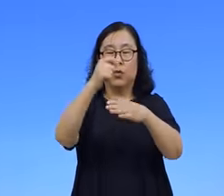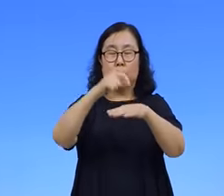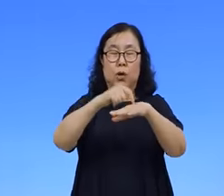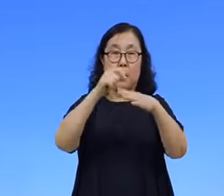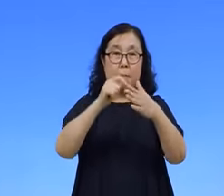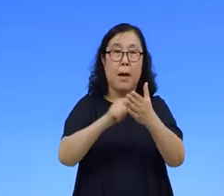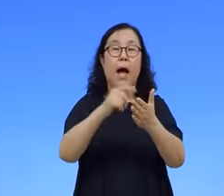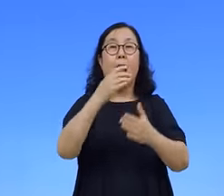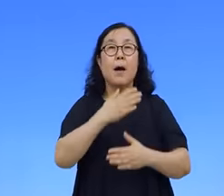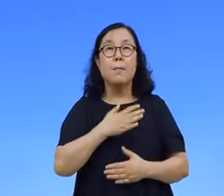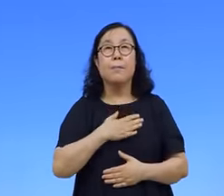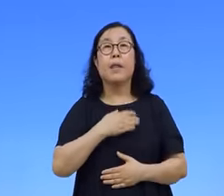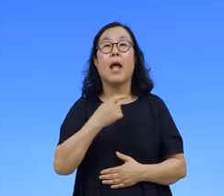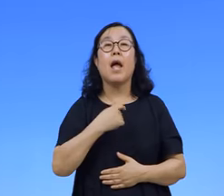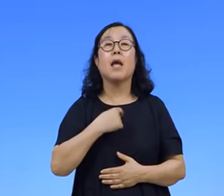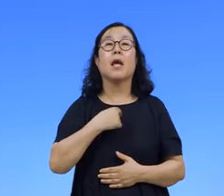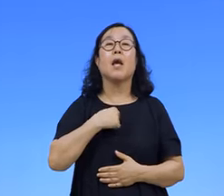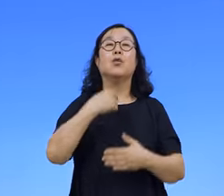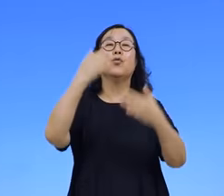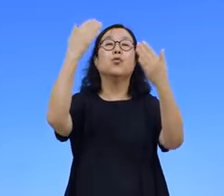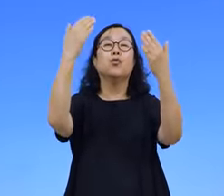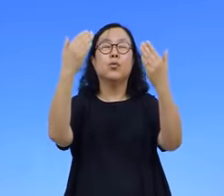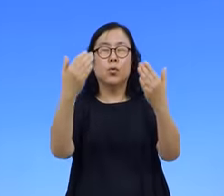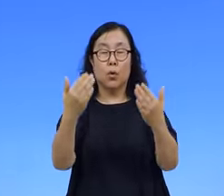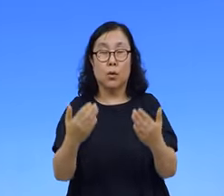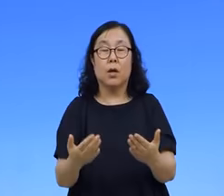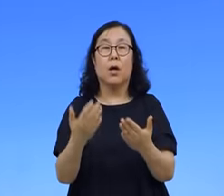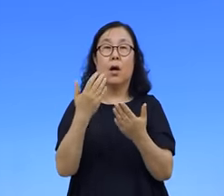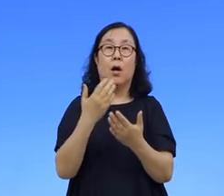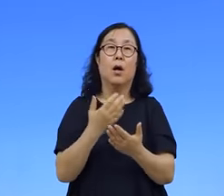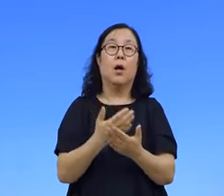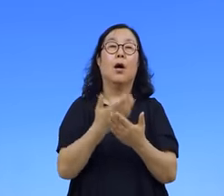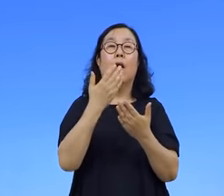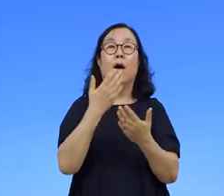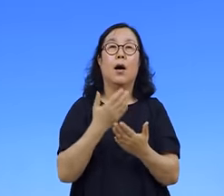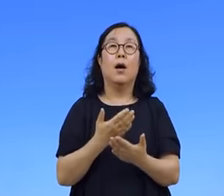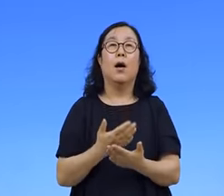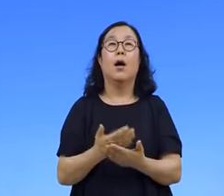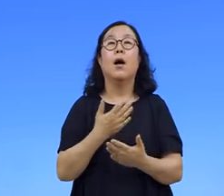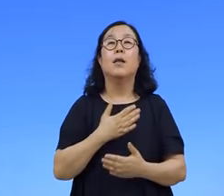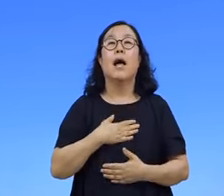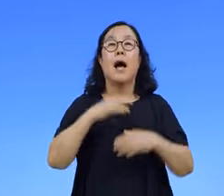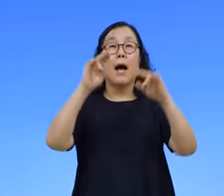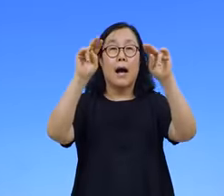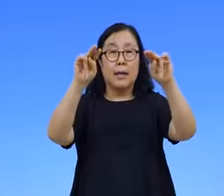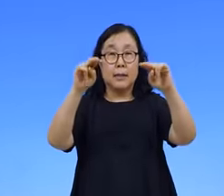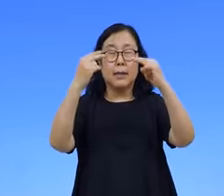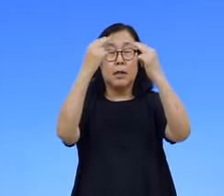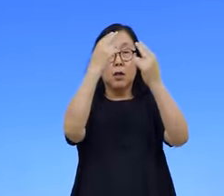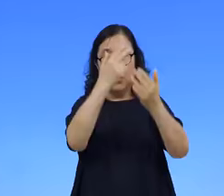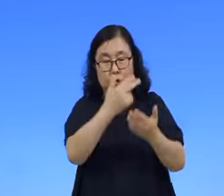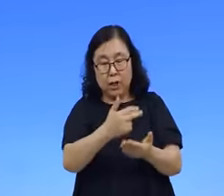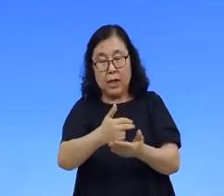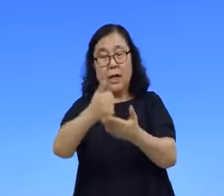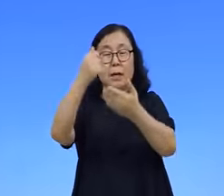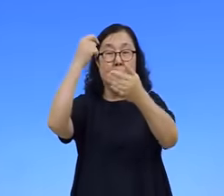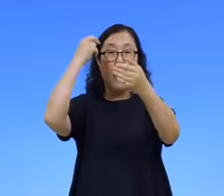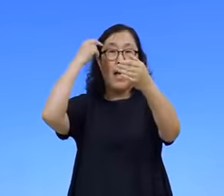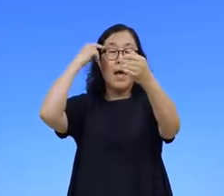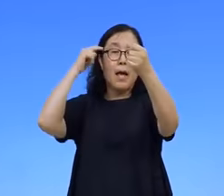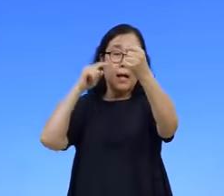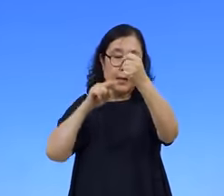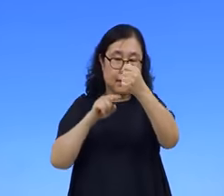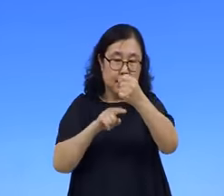주님 마음 내게 주소서. 나를 나를 향하신 주님의